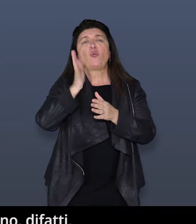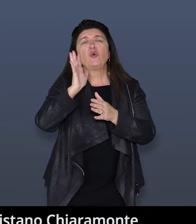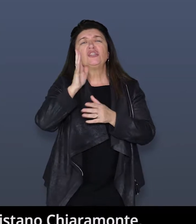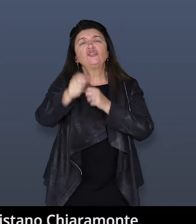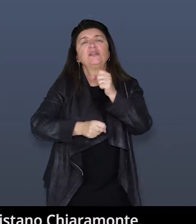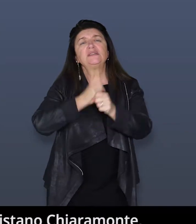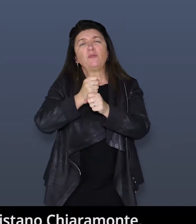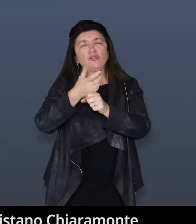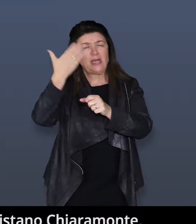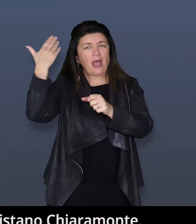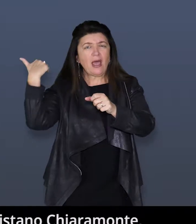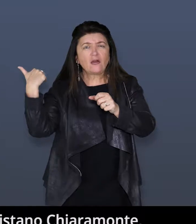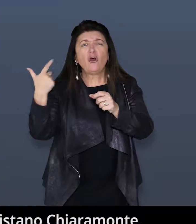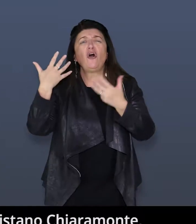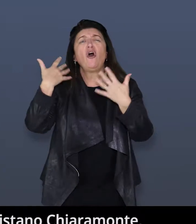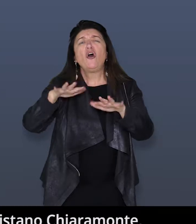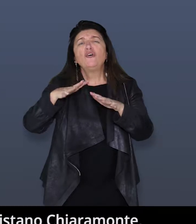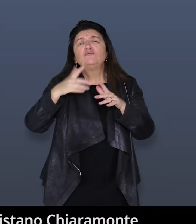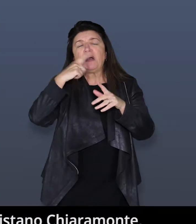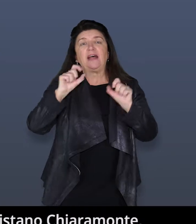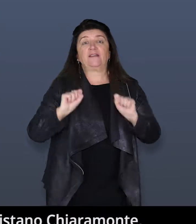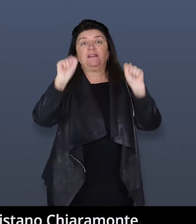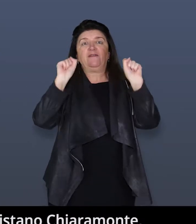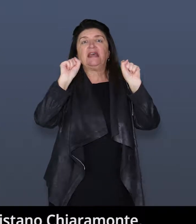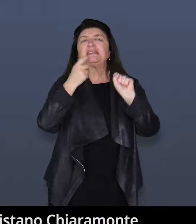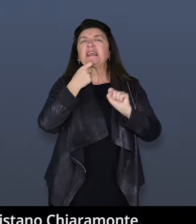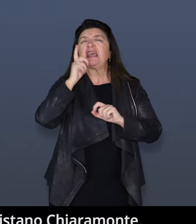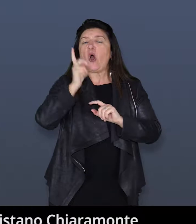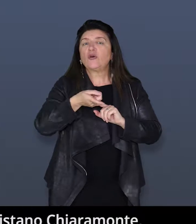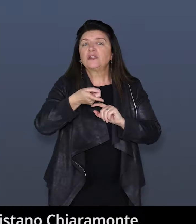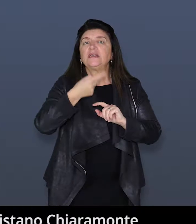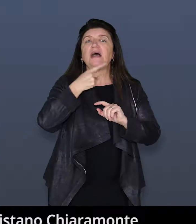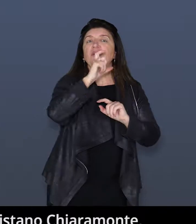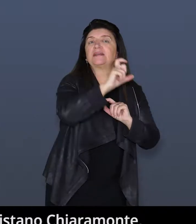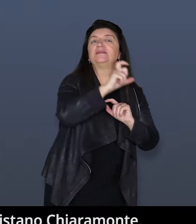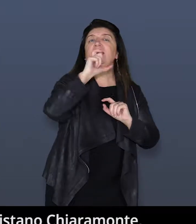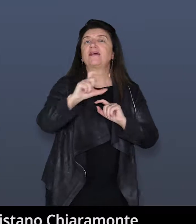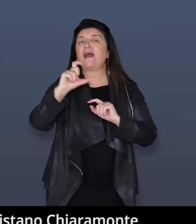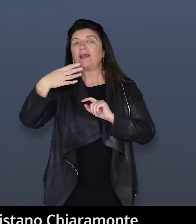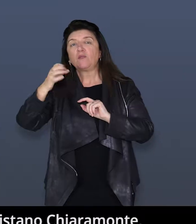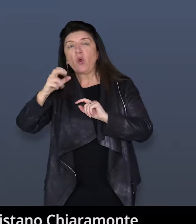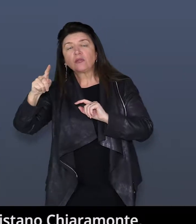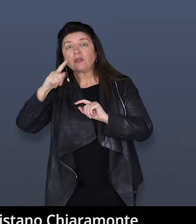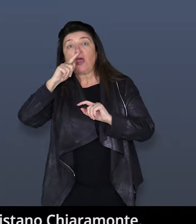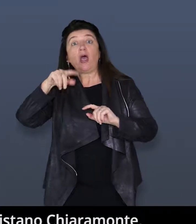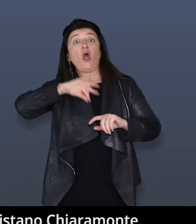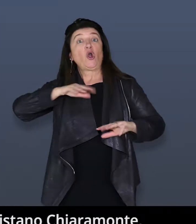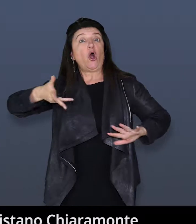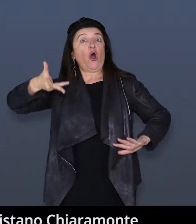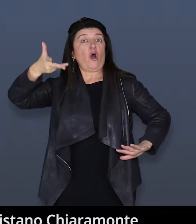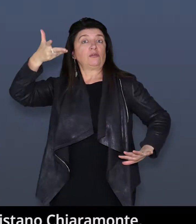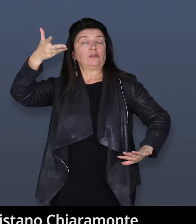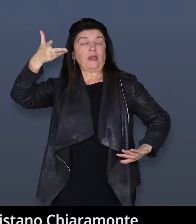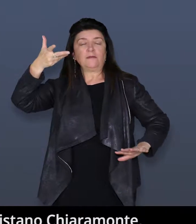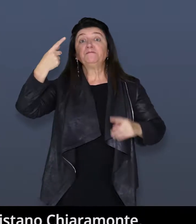difensivo, costruiti nel XV secolo, per volere di Tristano Chiaramonte,